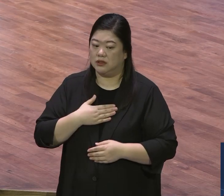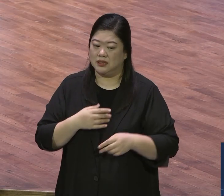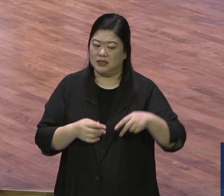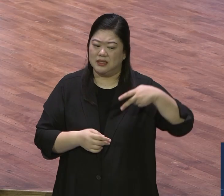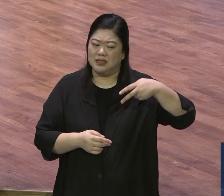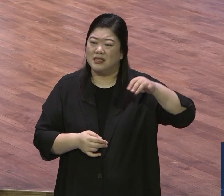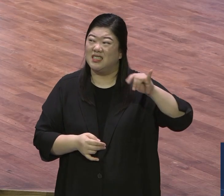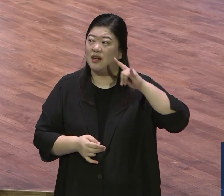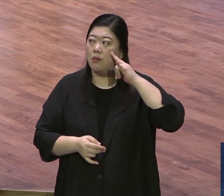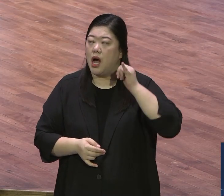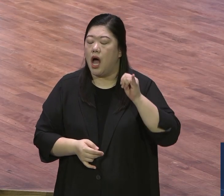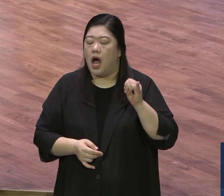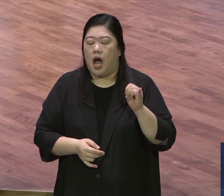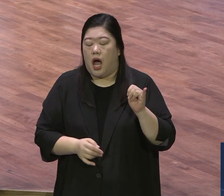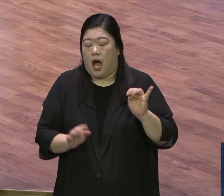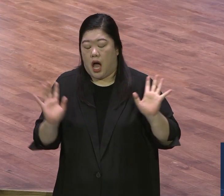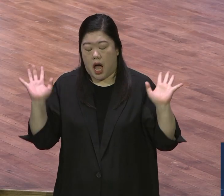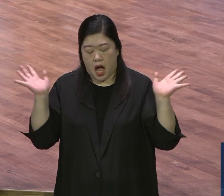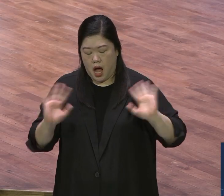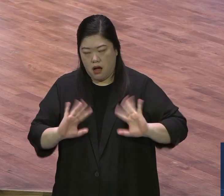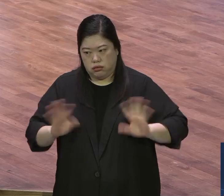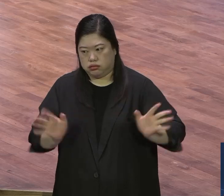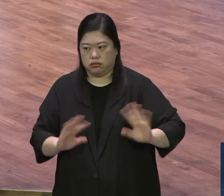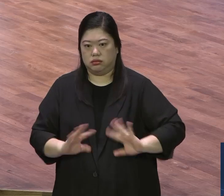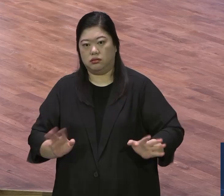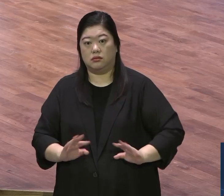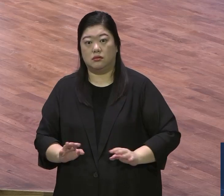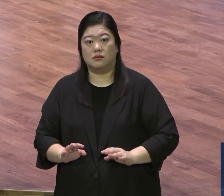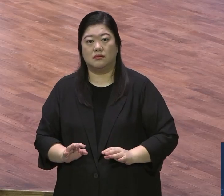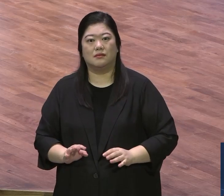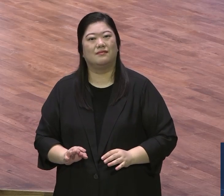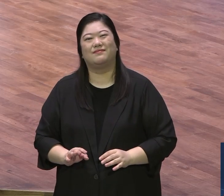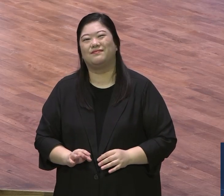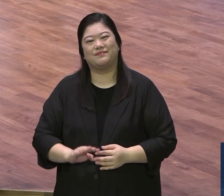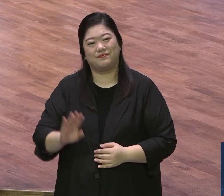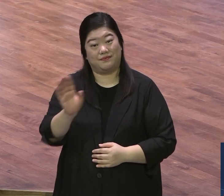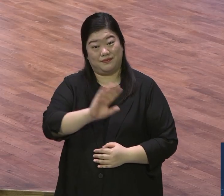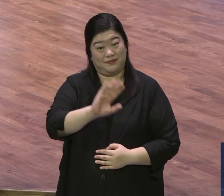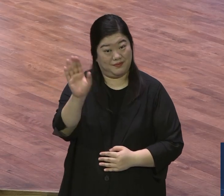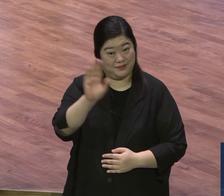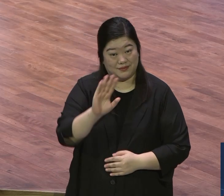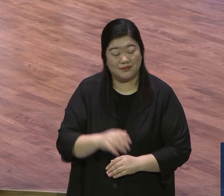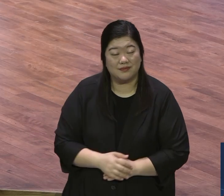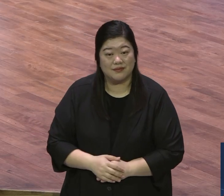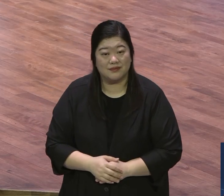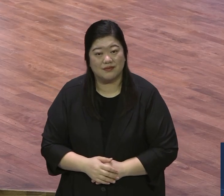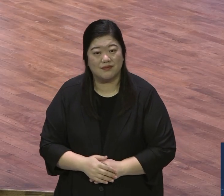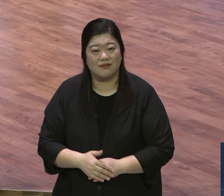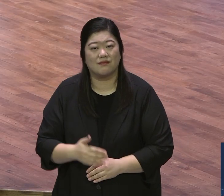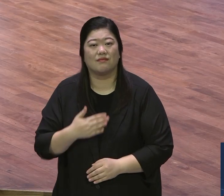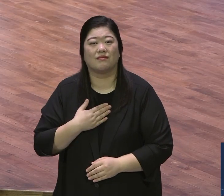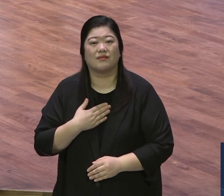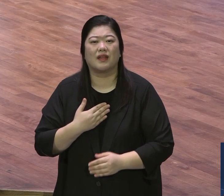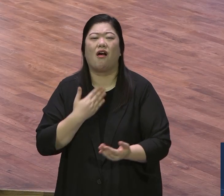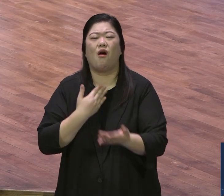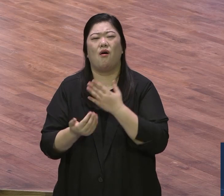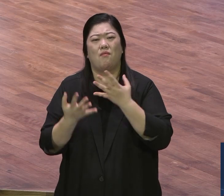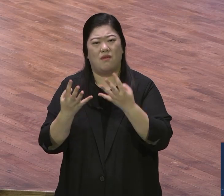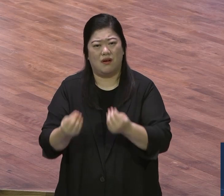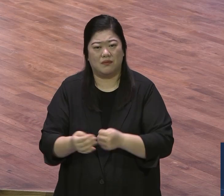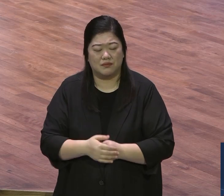그런 거 천만 분보다 더 많이 당해봤어요 알겠어요 그게 무슨 일이라고 그 노인 내 할머니 뭐